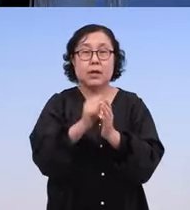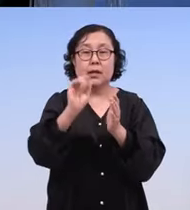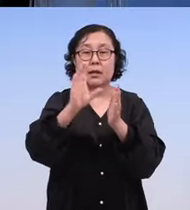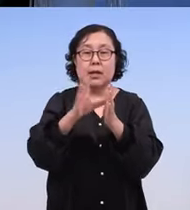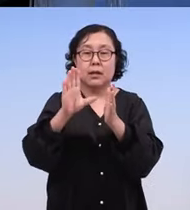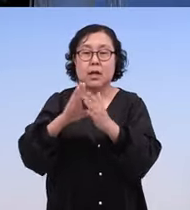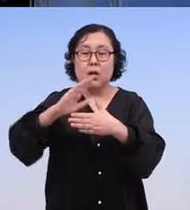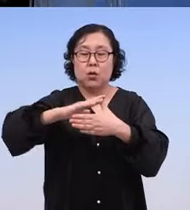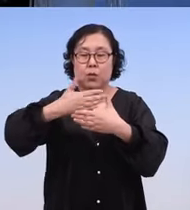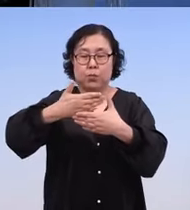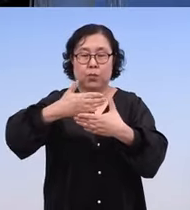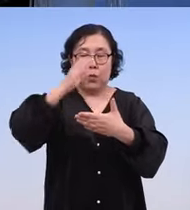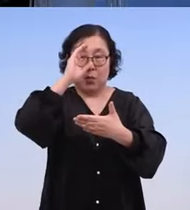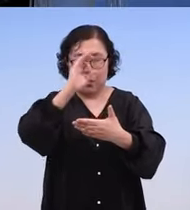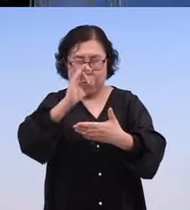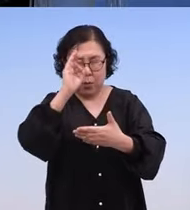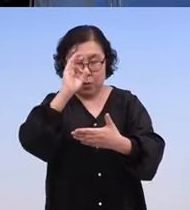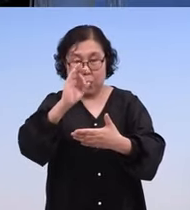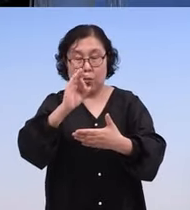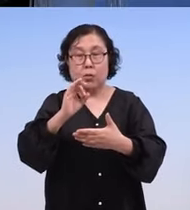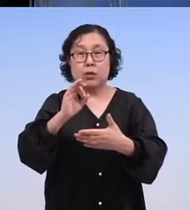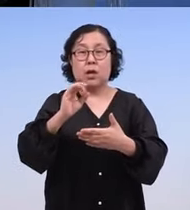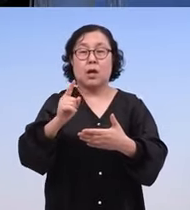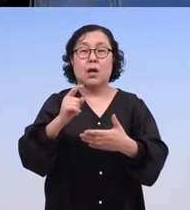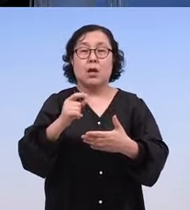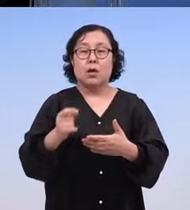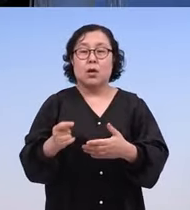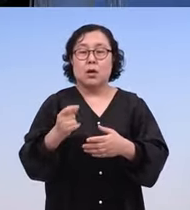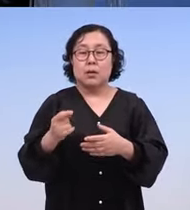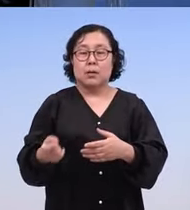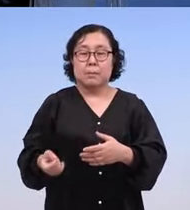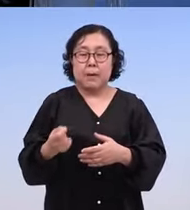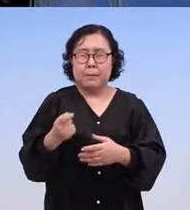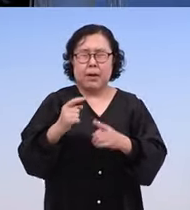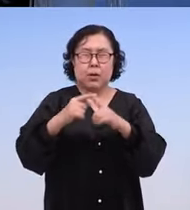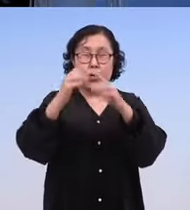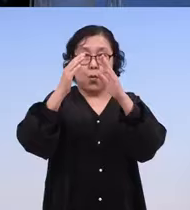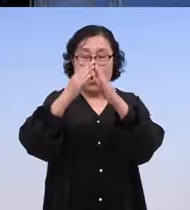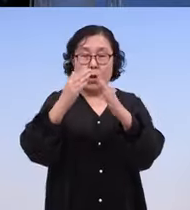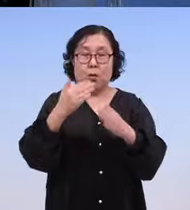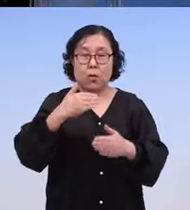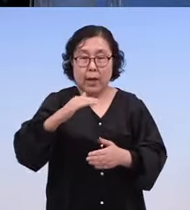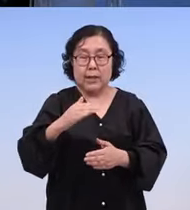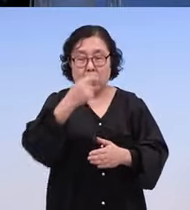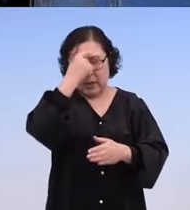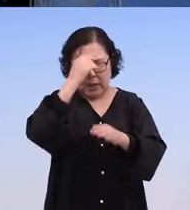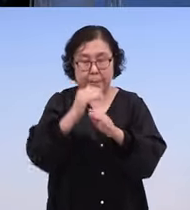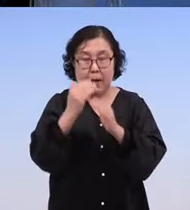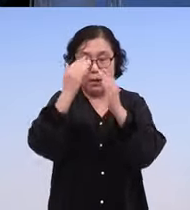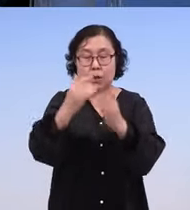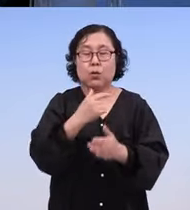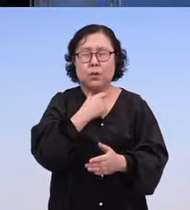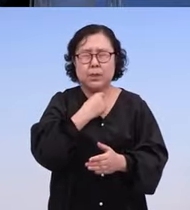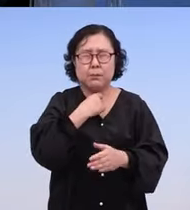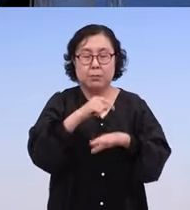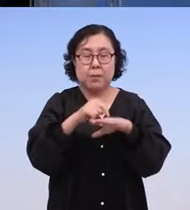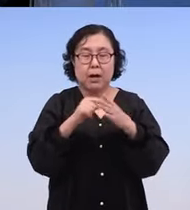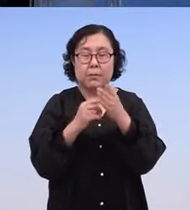했는데 당장 교회로 달려가 예배 드리고픈 그 마음, 아마 그 마음은 겪어본 사람만 알 수 있을